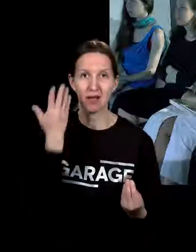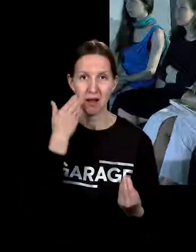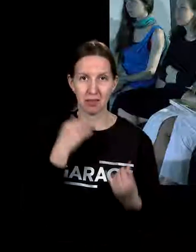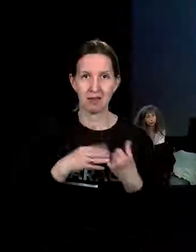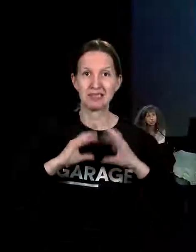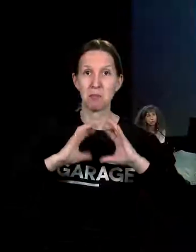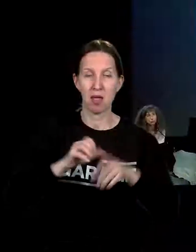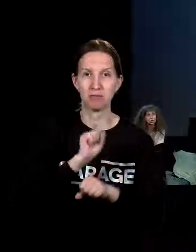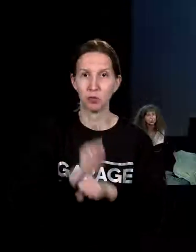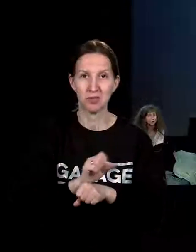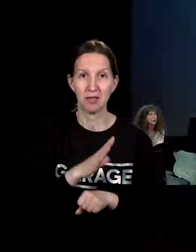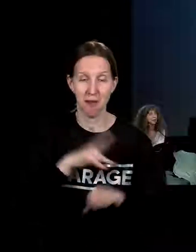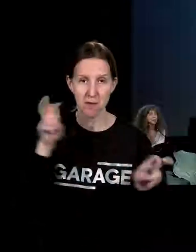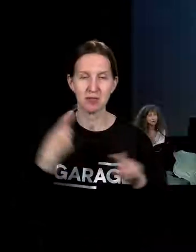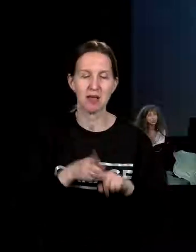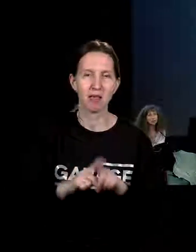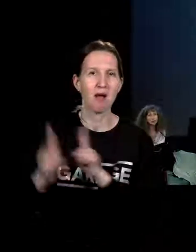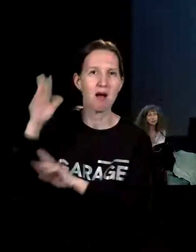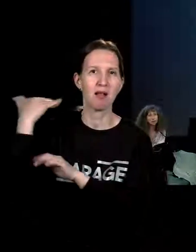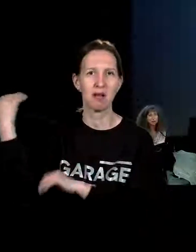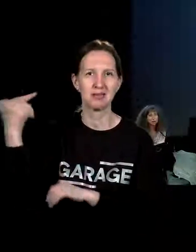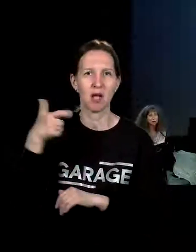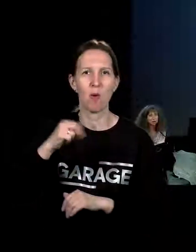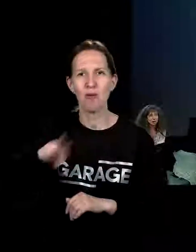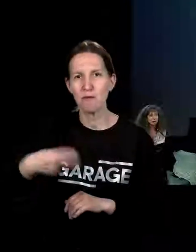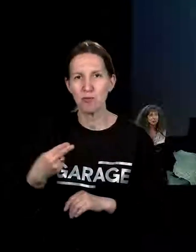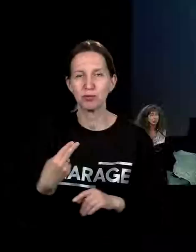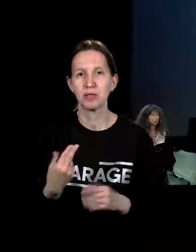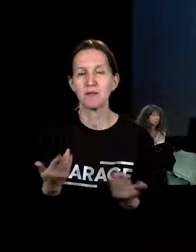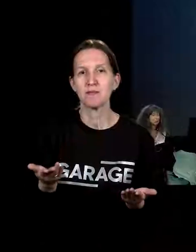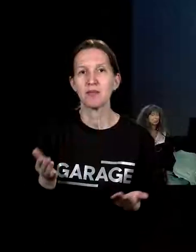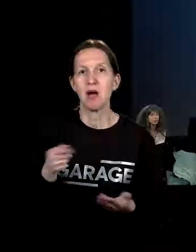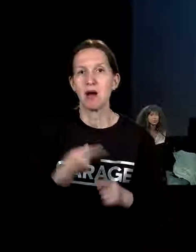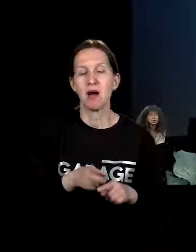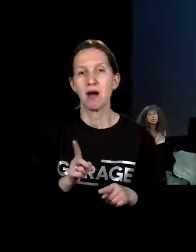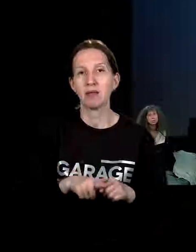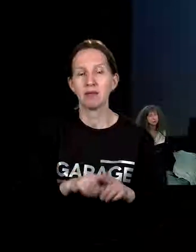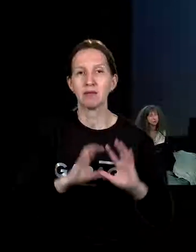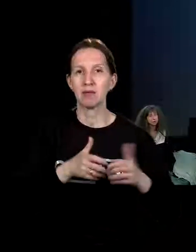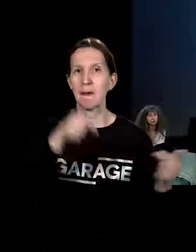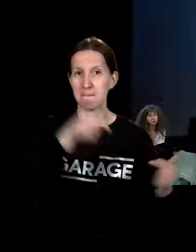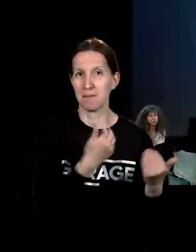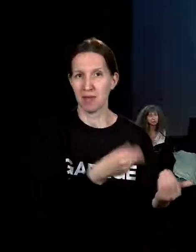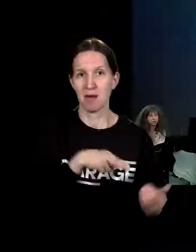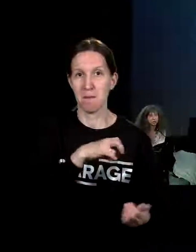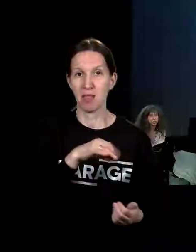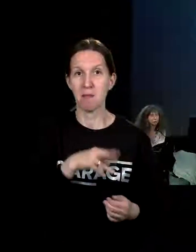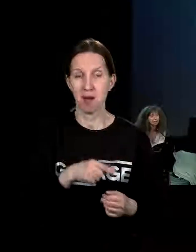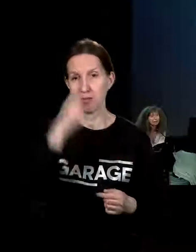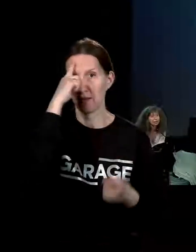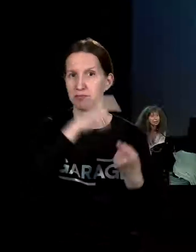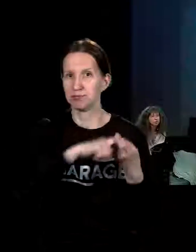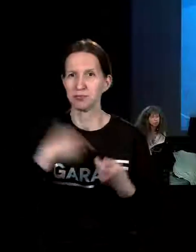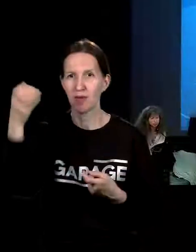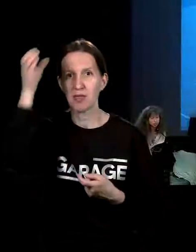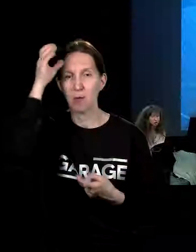киноклассика абсолютная голливудская до Бразилии Терри Гиллиама, для мира Пономаренко очень важен. Вот эти референции к научной